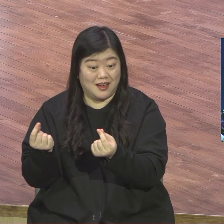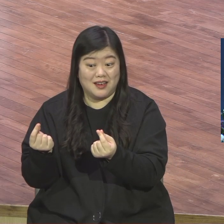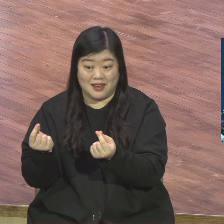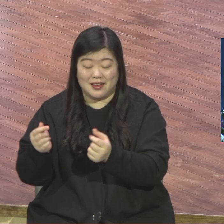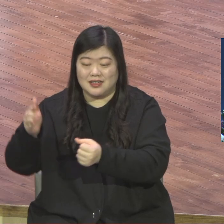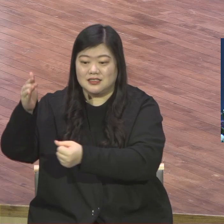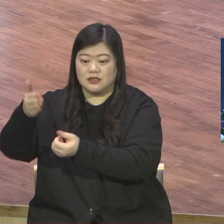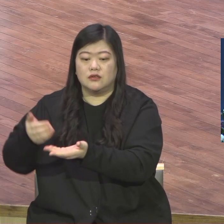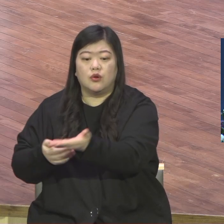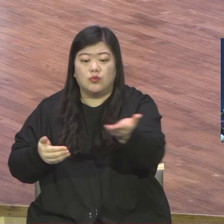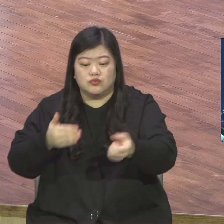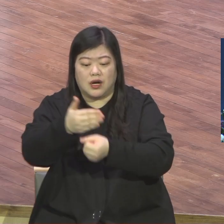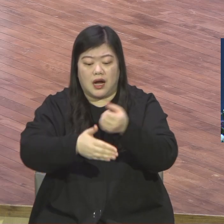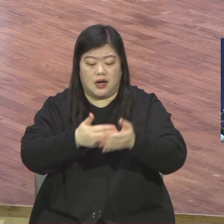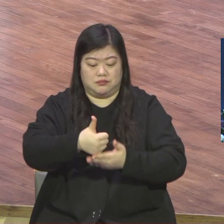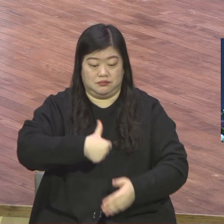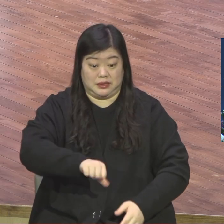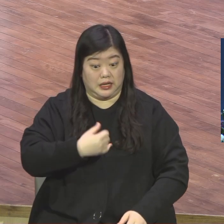하나님의 자녀되는